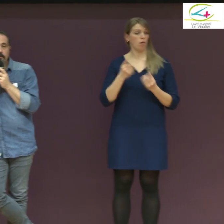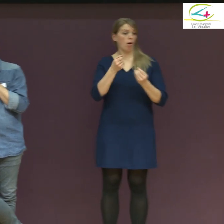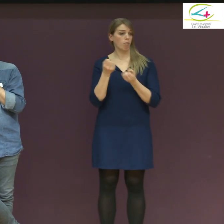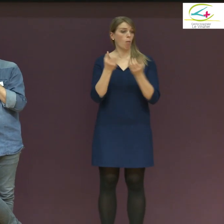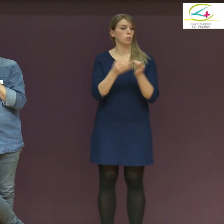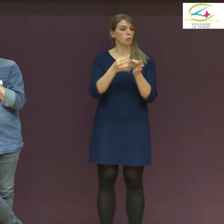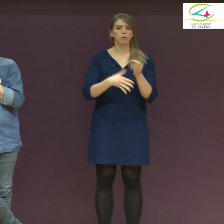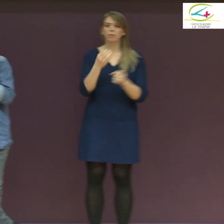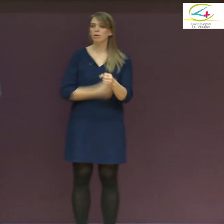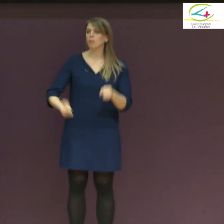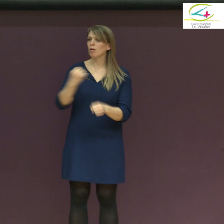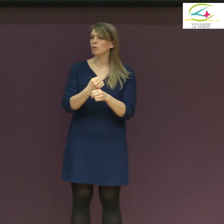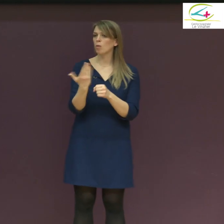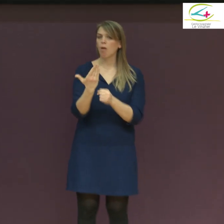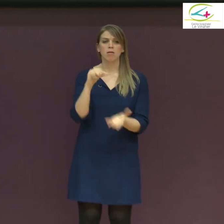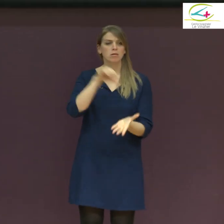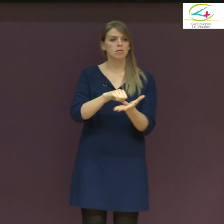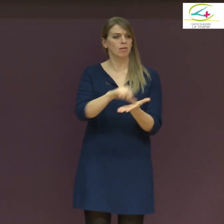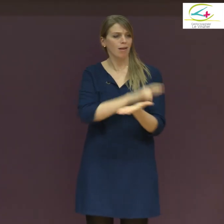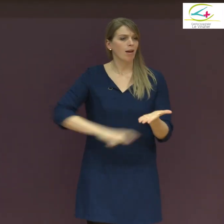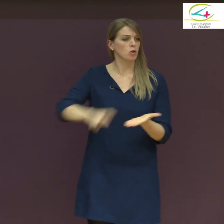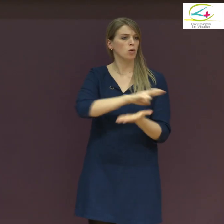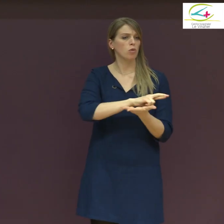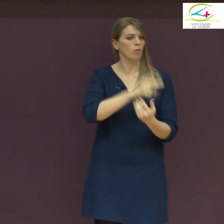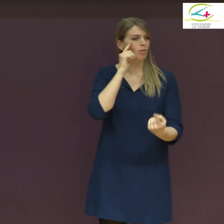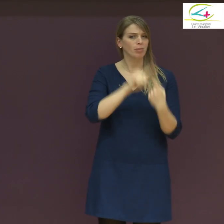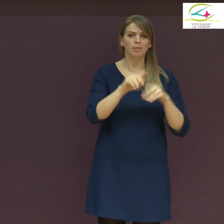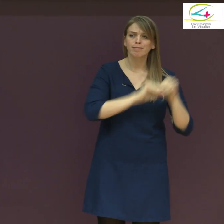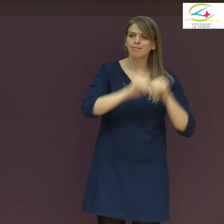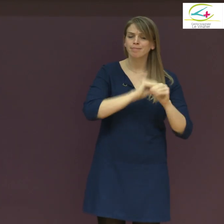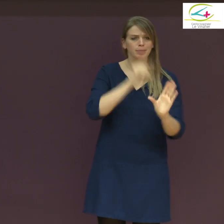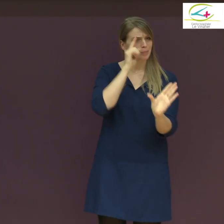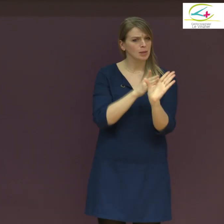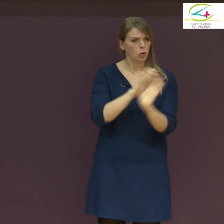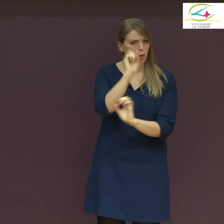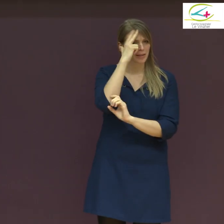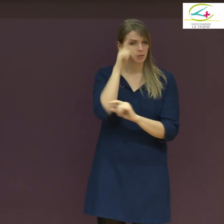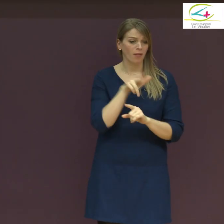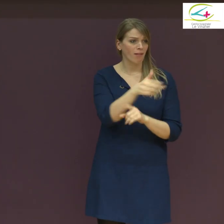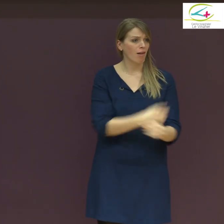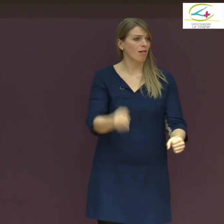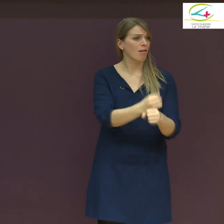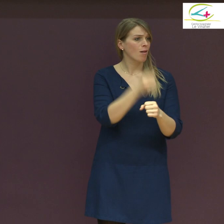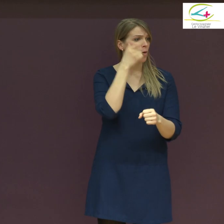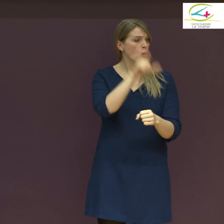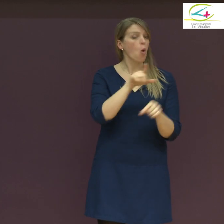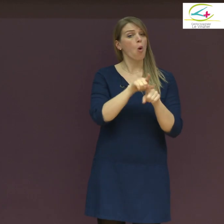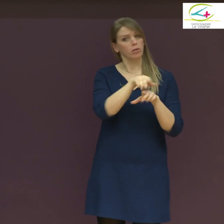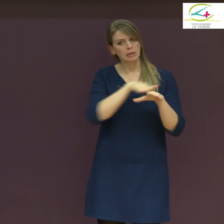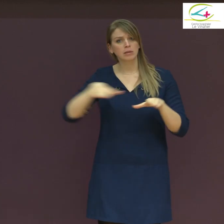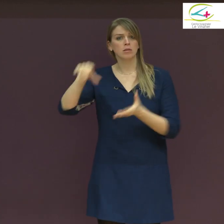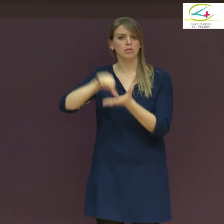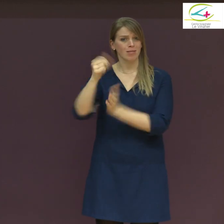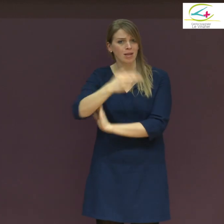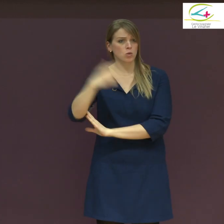des centres régionaux de traitement du psychotraumatisme, il y en a un qui va s'ouvrir à Lyon, et du centre national